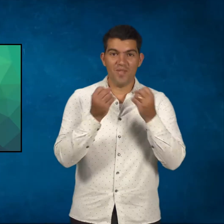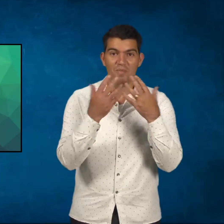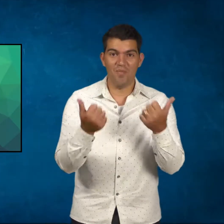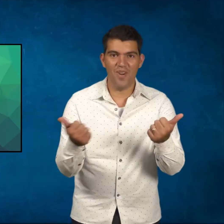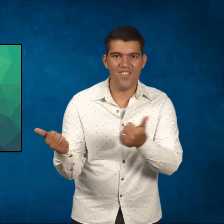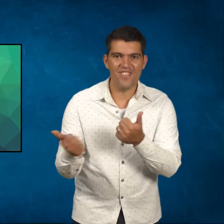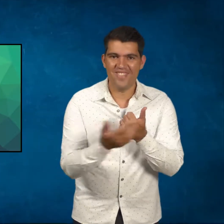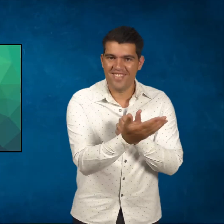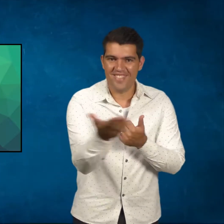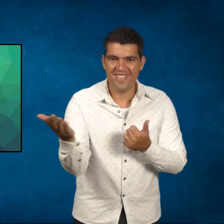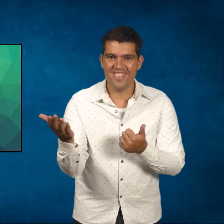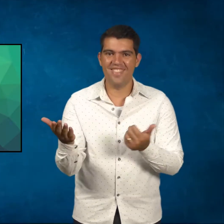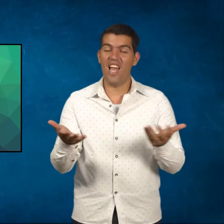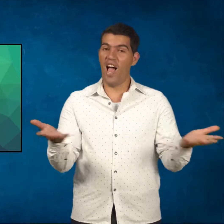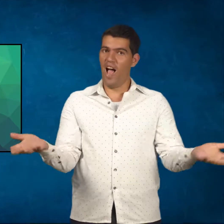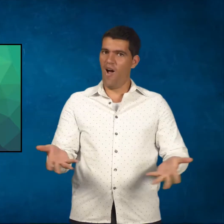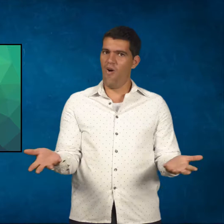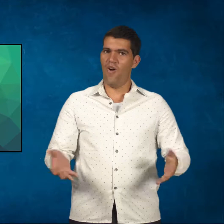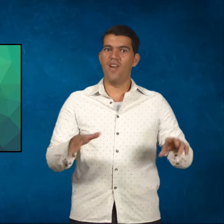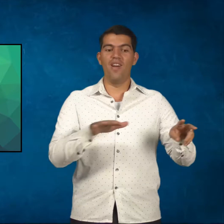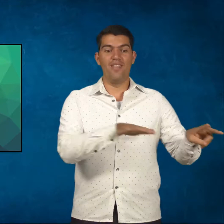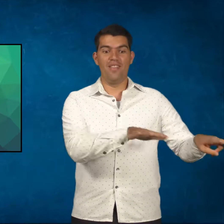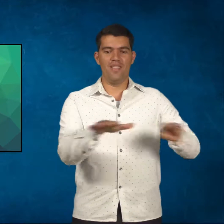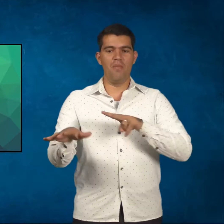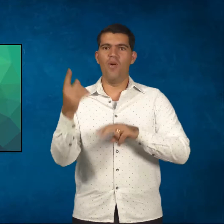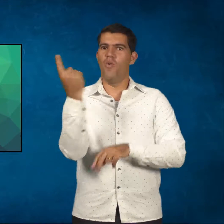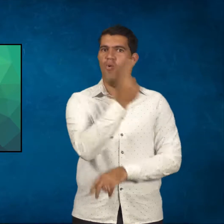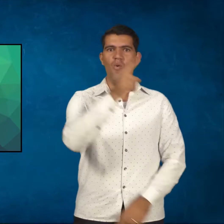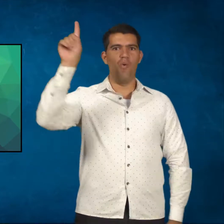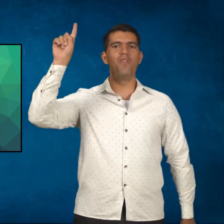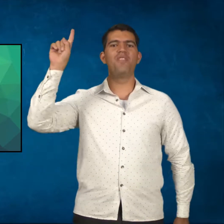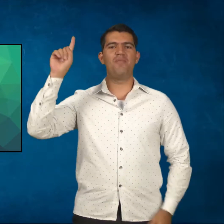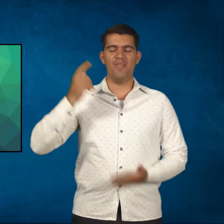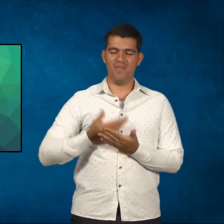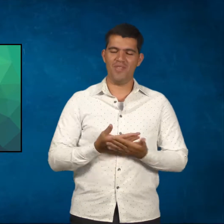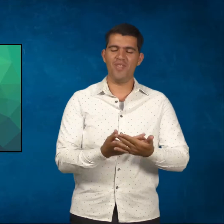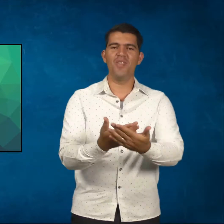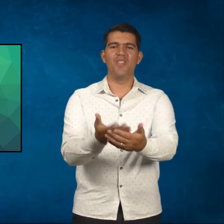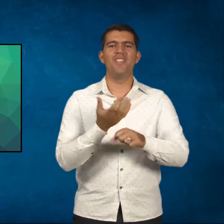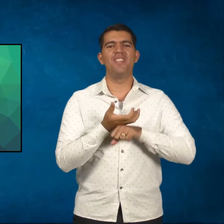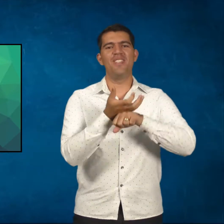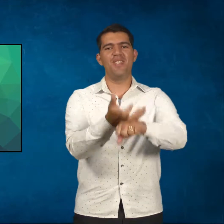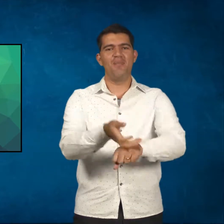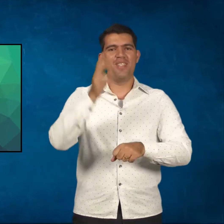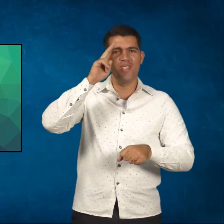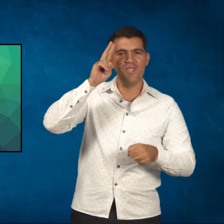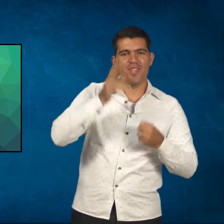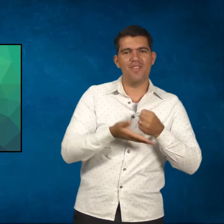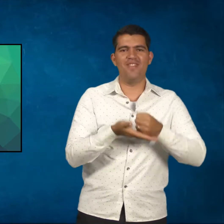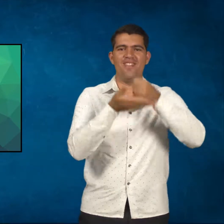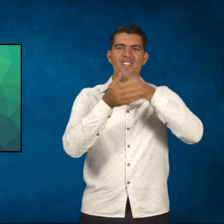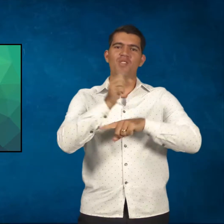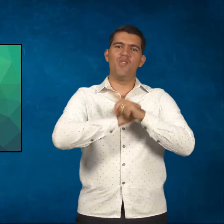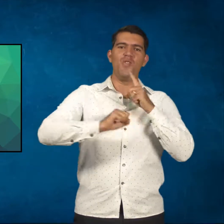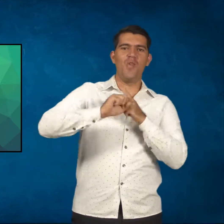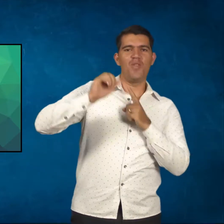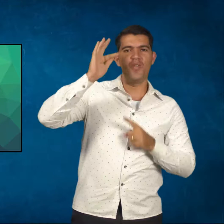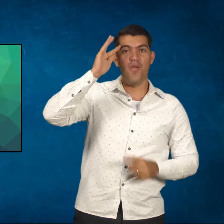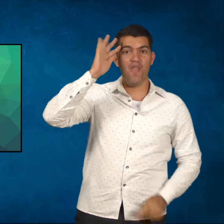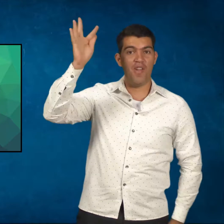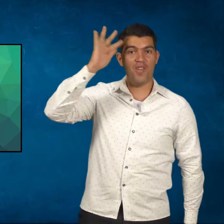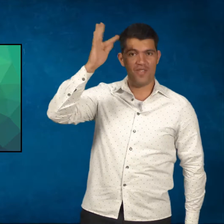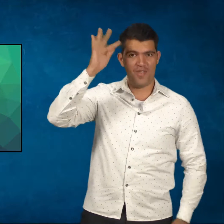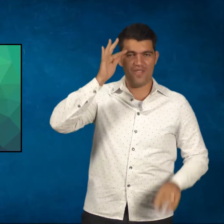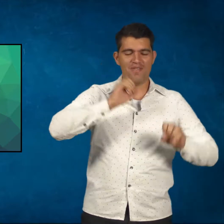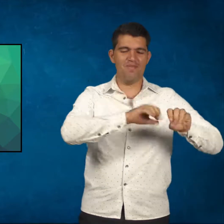Olá, tudo bem? Chegamos à última semana de estudos da disciplina História e Fundamentos Sociofilosóficos